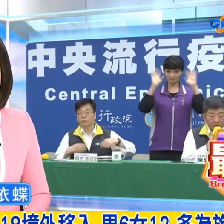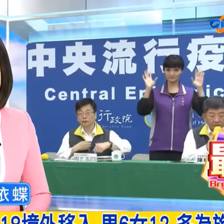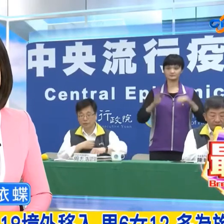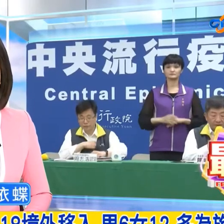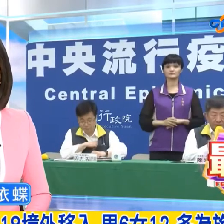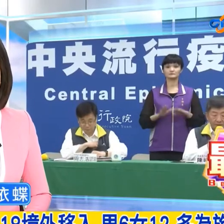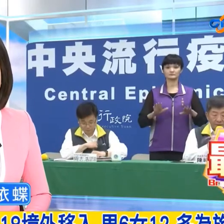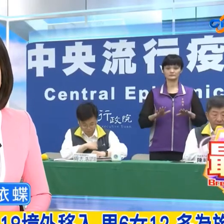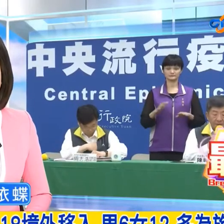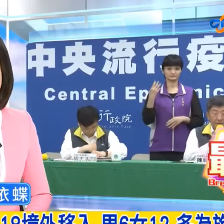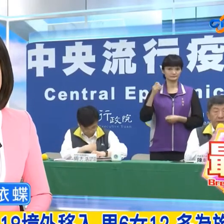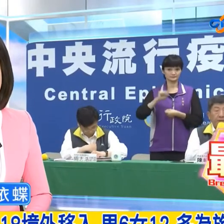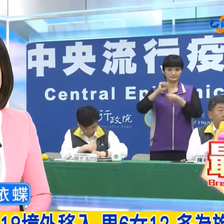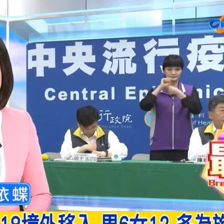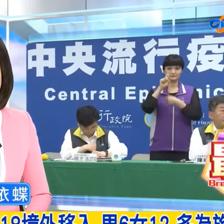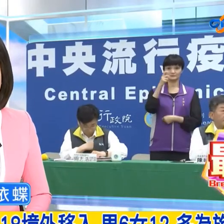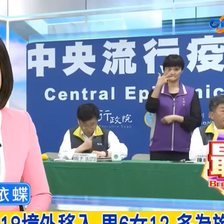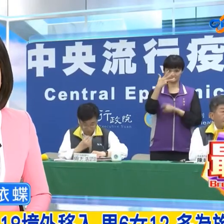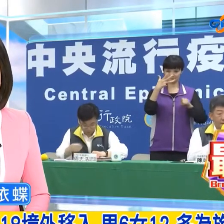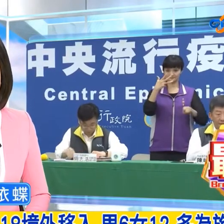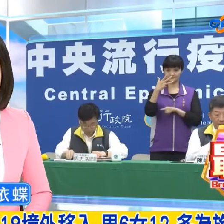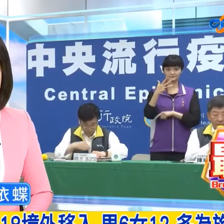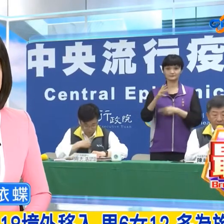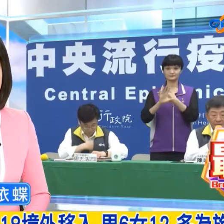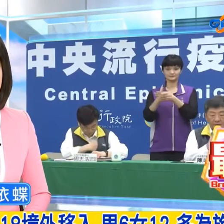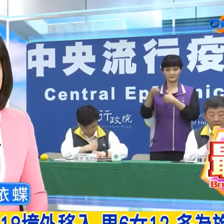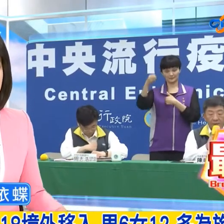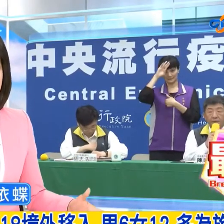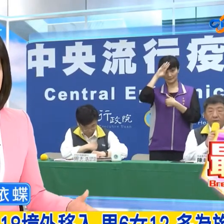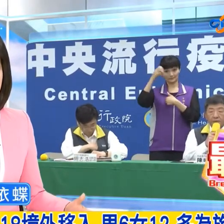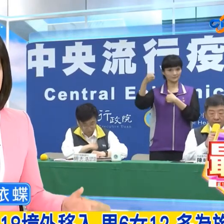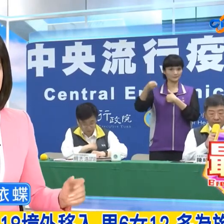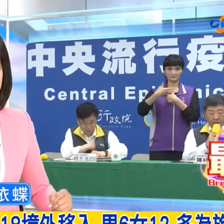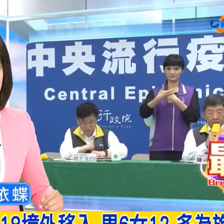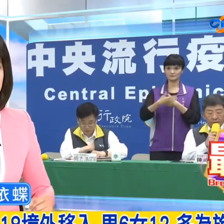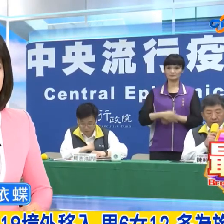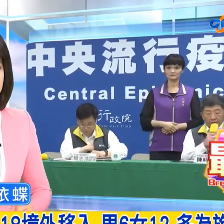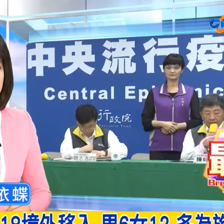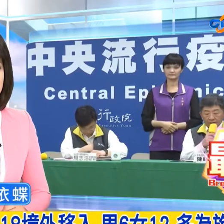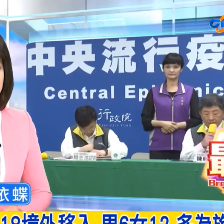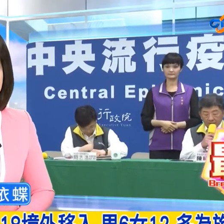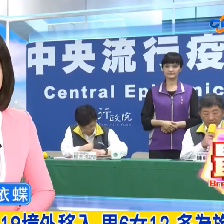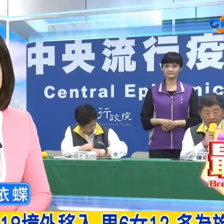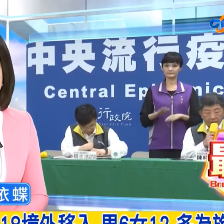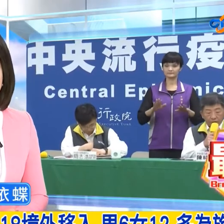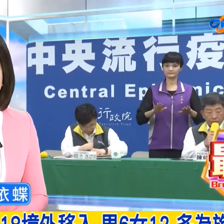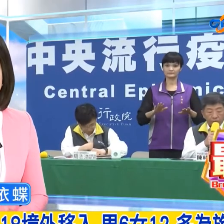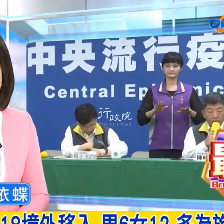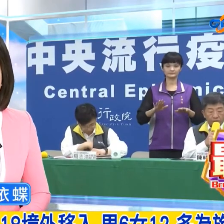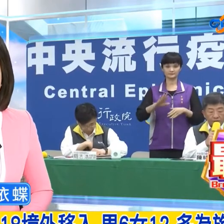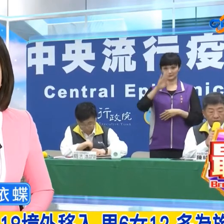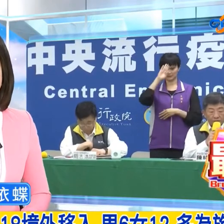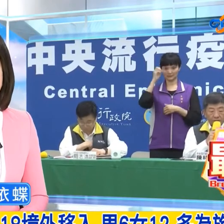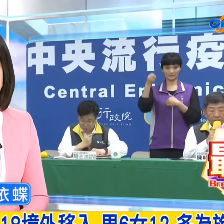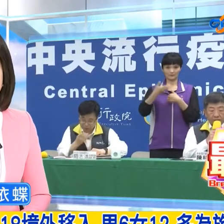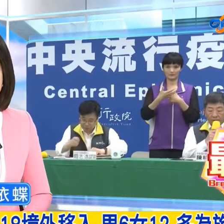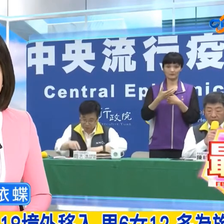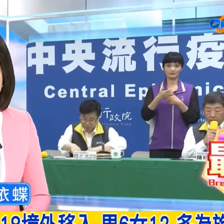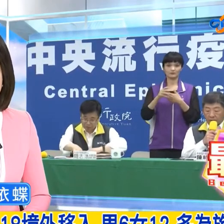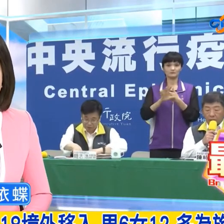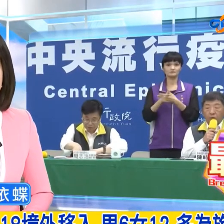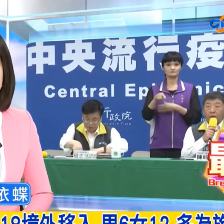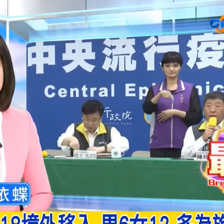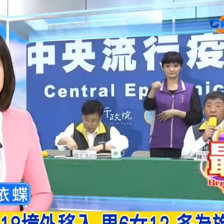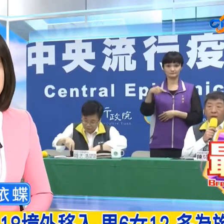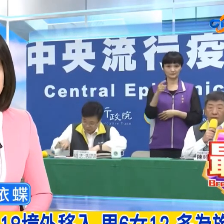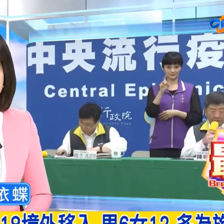晚上好，欢迎收看今天的中时新闻即时新闻现场，我是周一点。首先带您关心最新消息，中央流行疫情指挥中心公布，今天新增18例